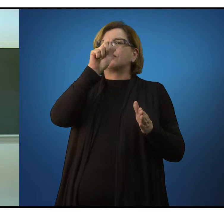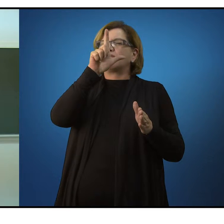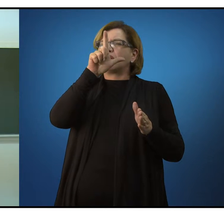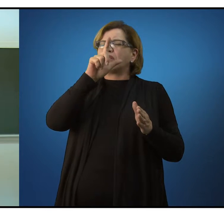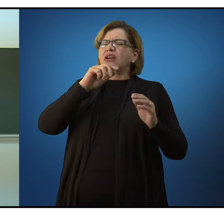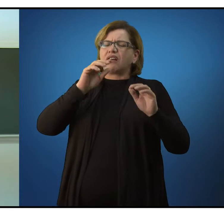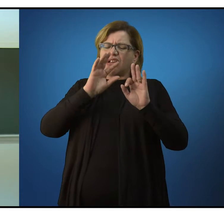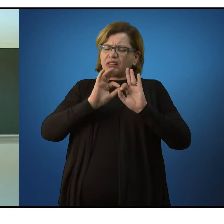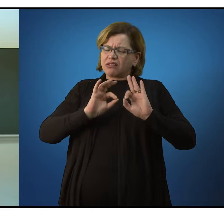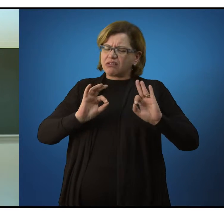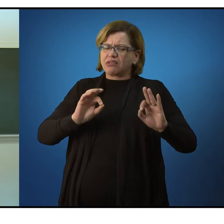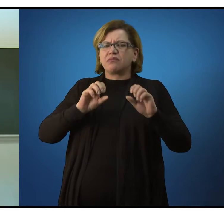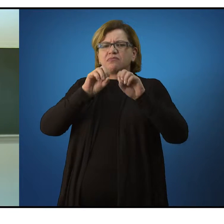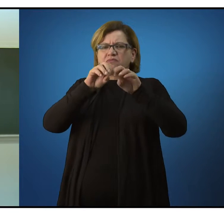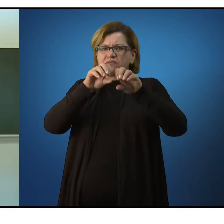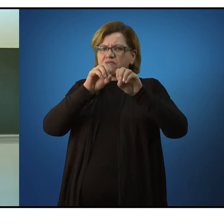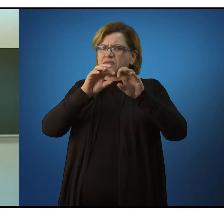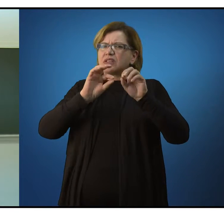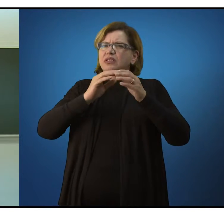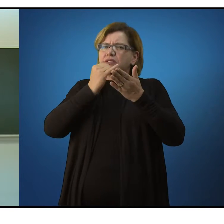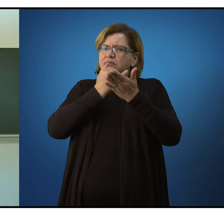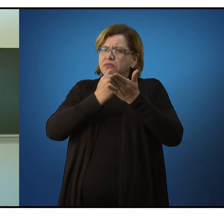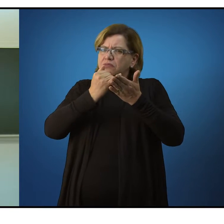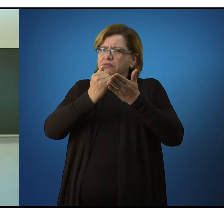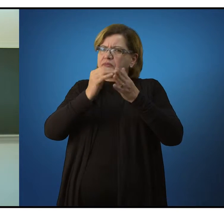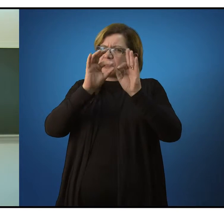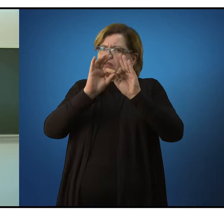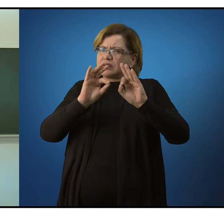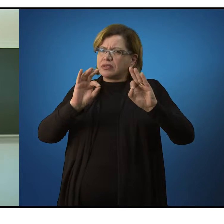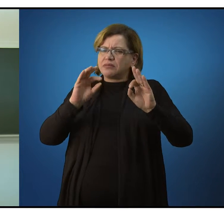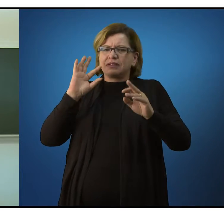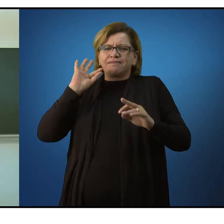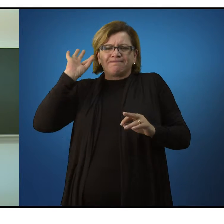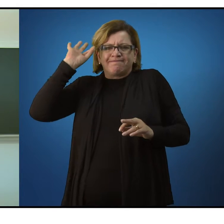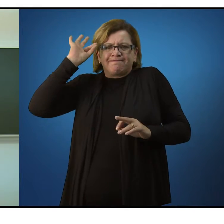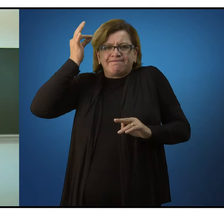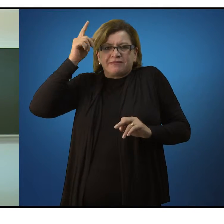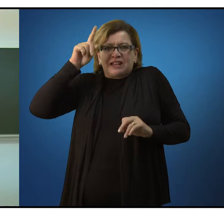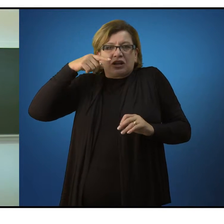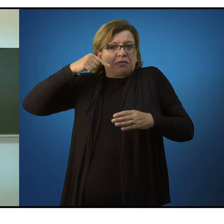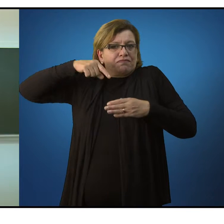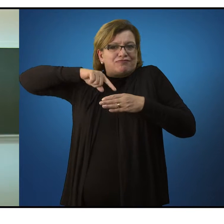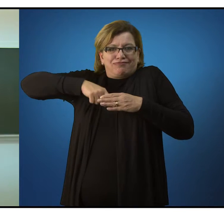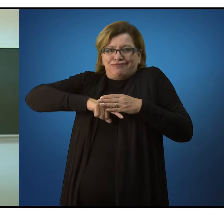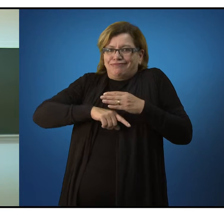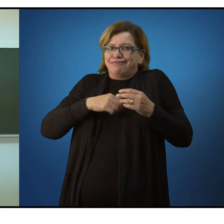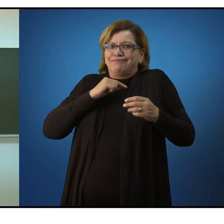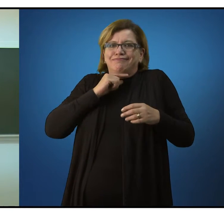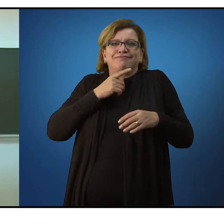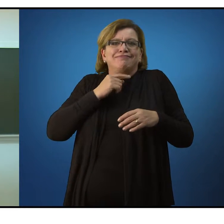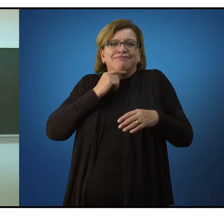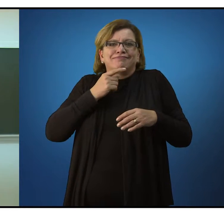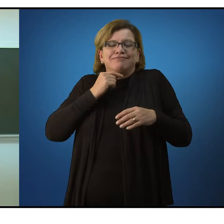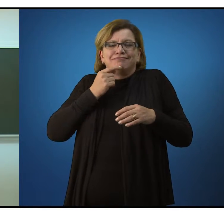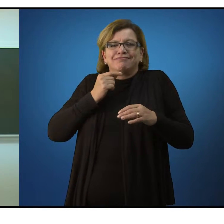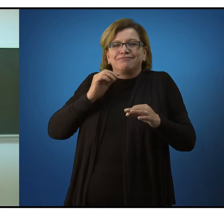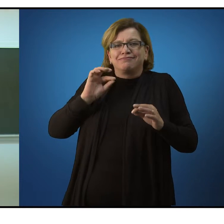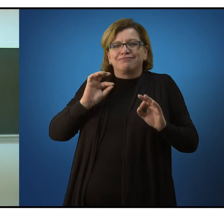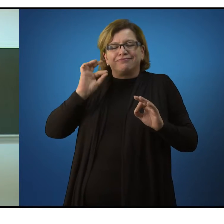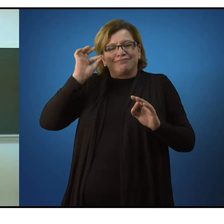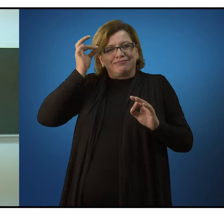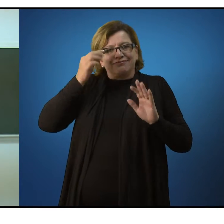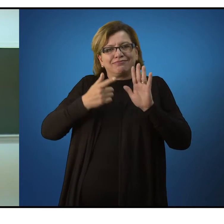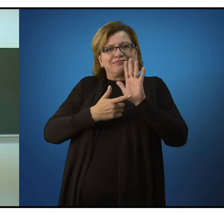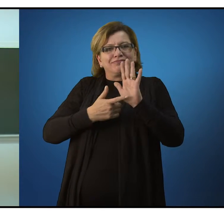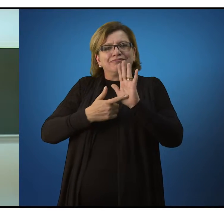são introdutórias, são muito rápidas, então não tem como demonstrar com esse espaço de tempo